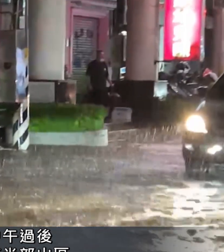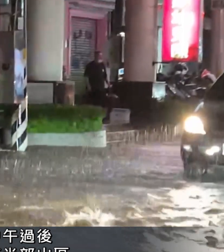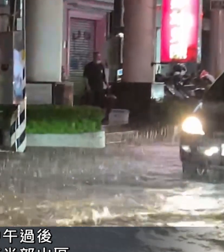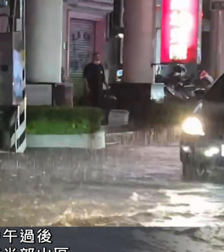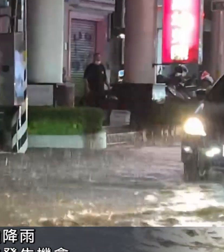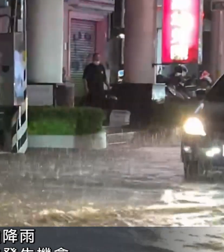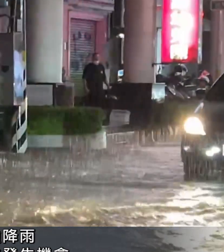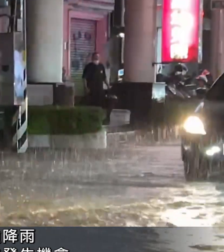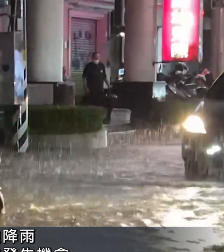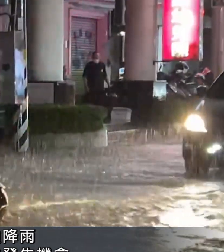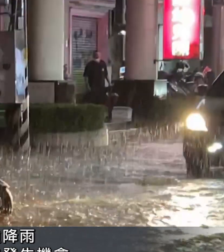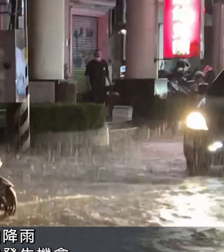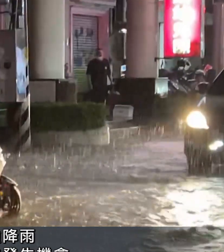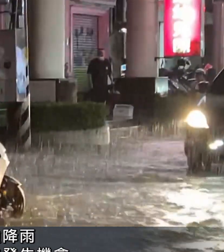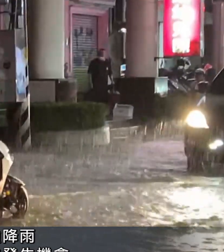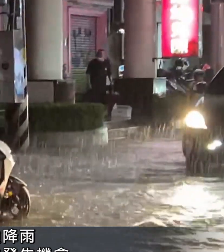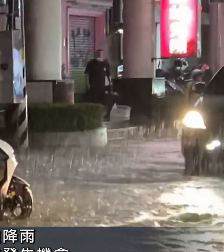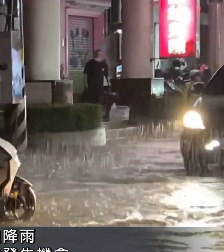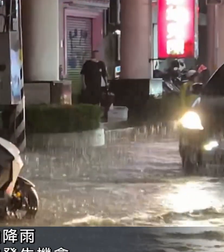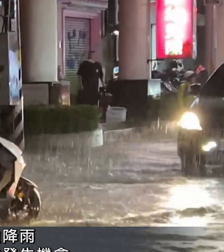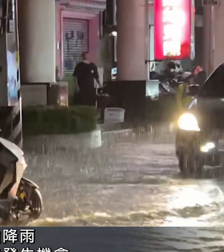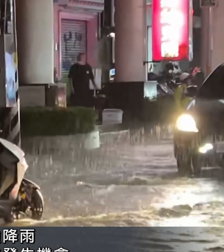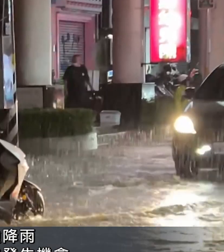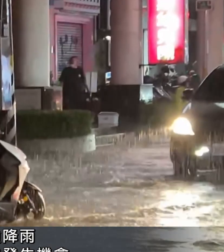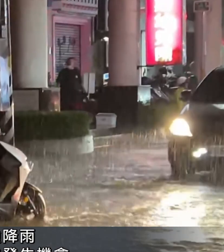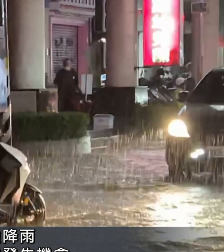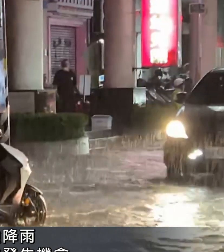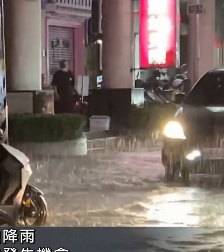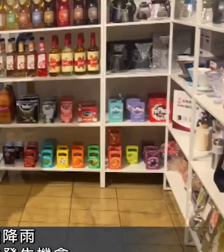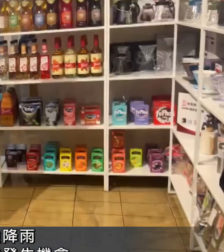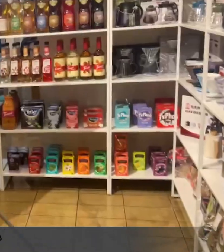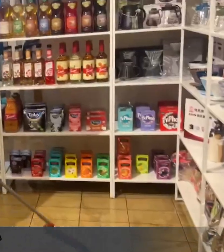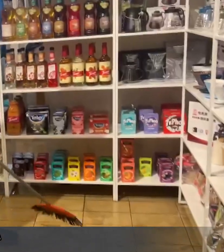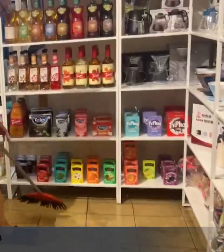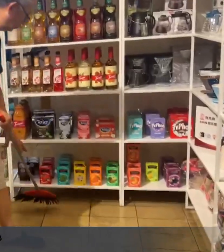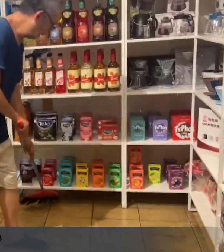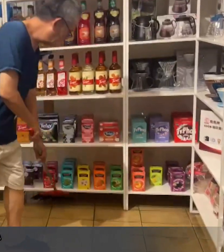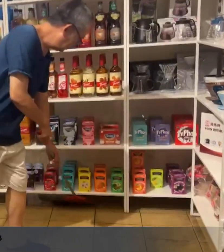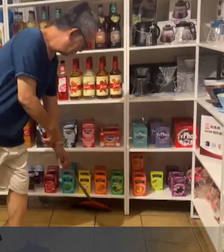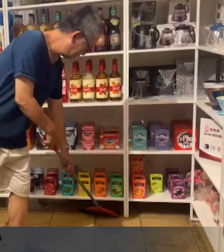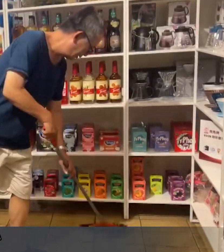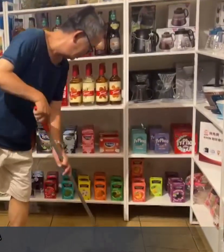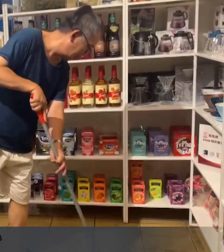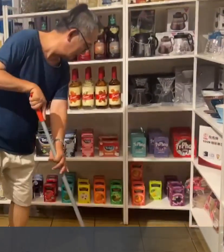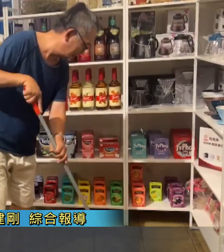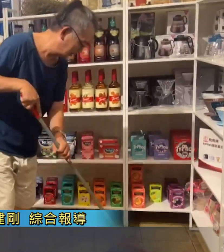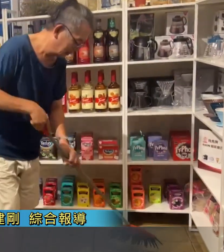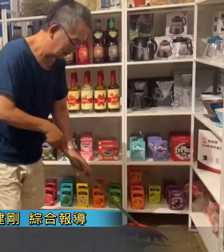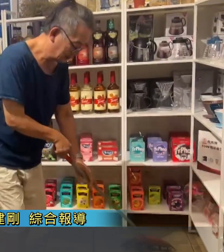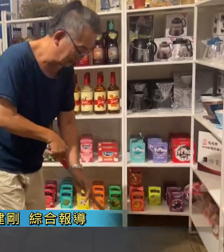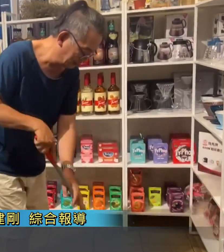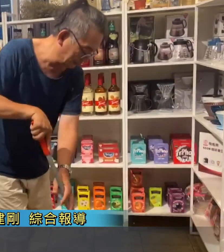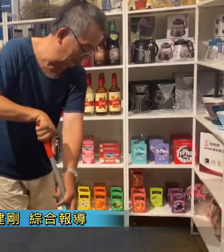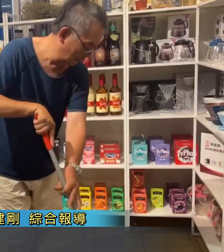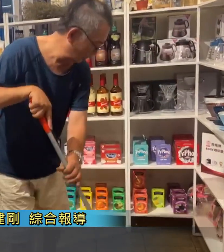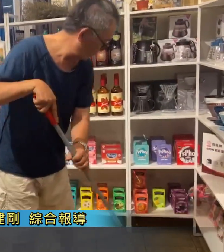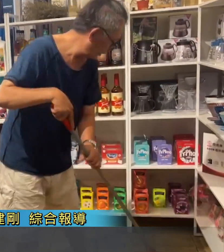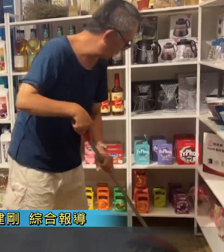短延时强降雨，还有局部豪大雨的发生机会，民众不能掉以轻心。记者温正恒、陈修林、钟建刚综合报道。